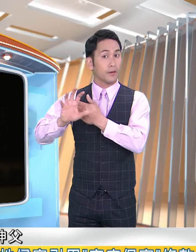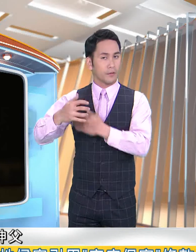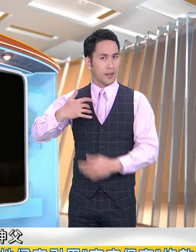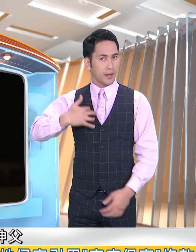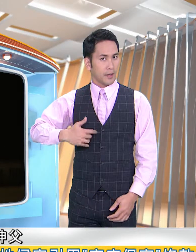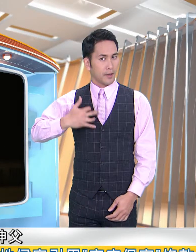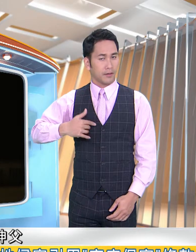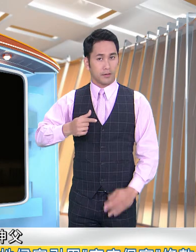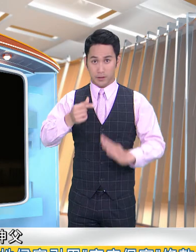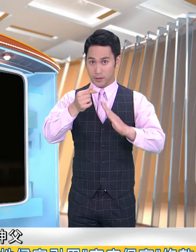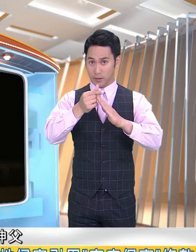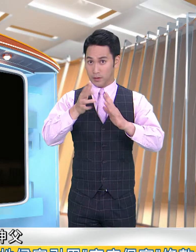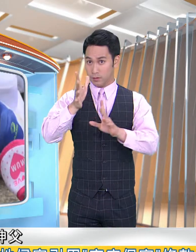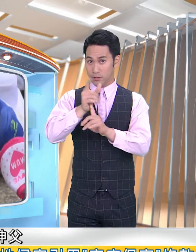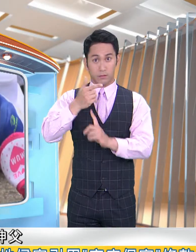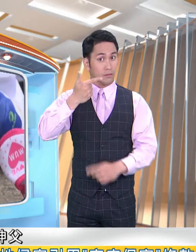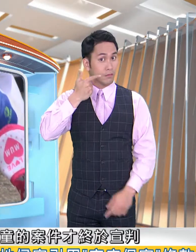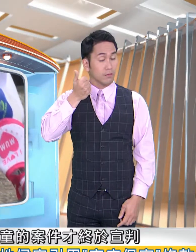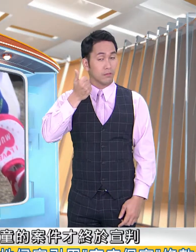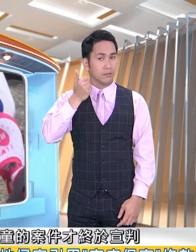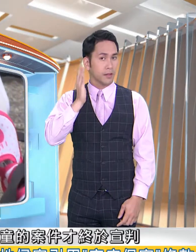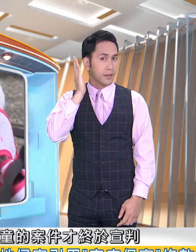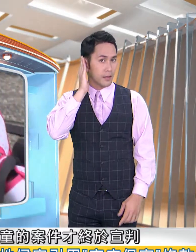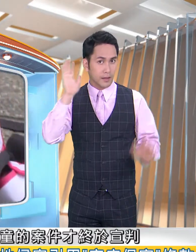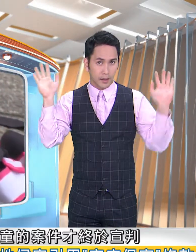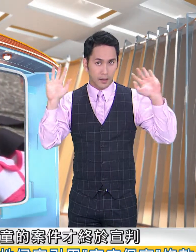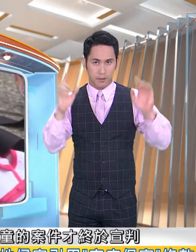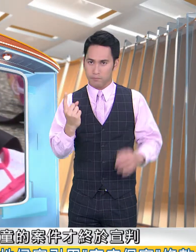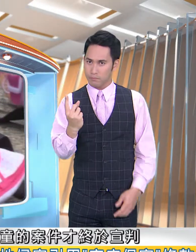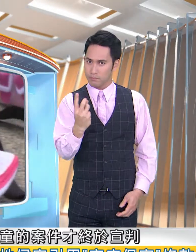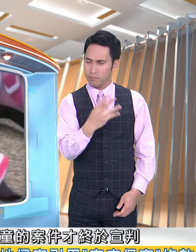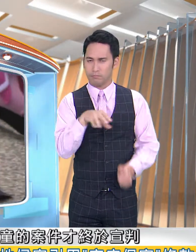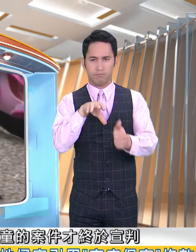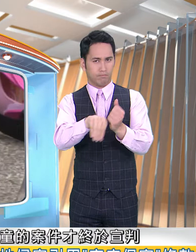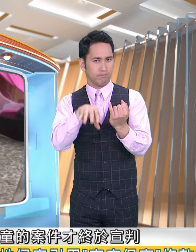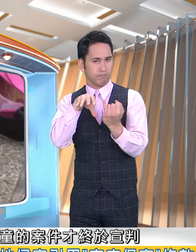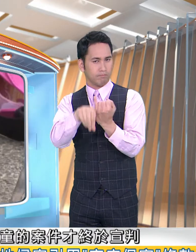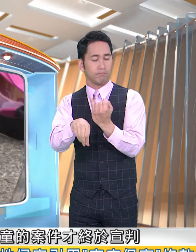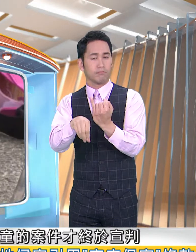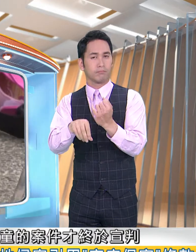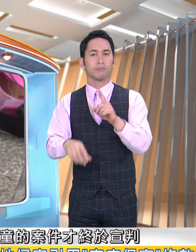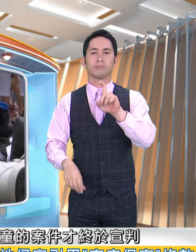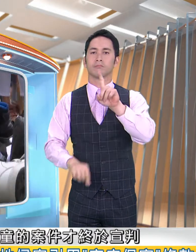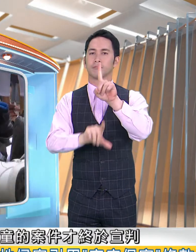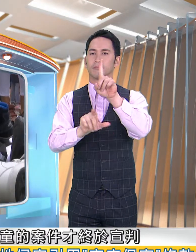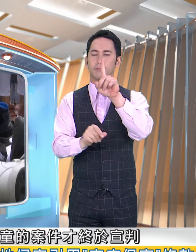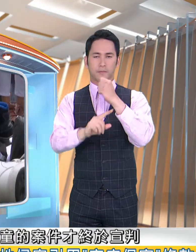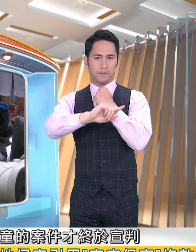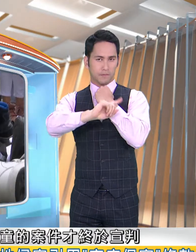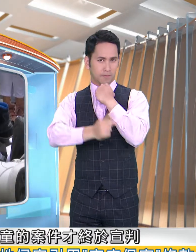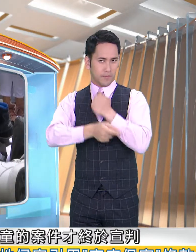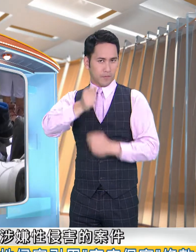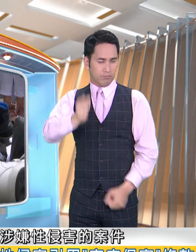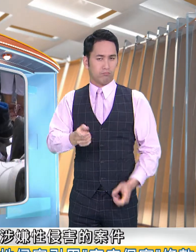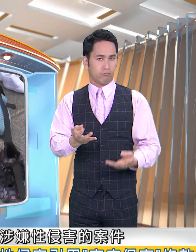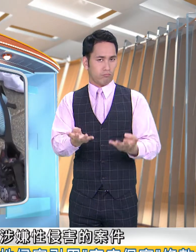上个月，阿根廷神父性侵多名听障儿童的案件才终于宣判。而过